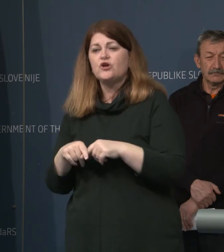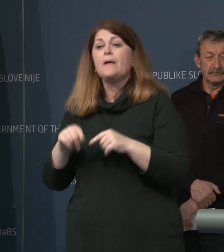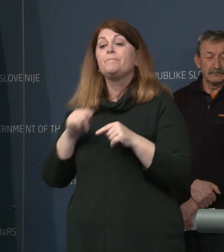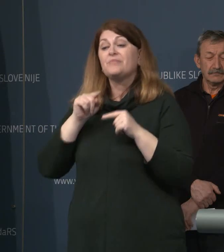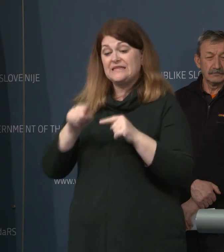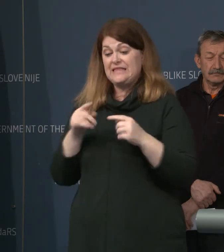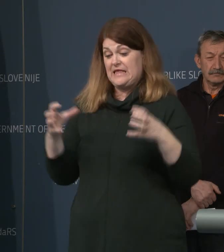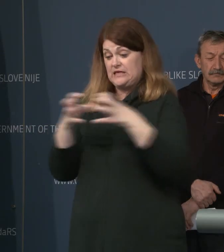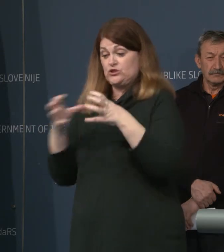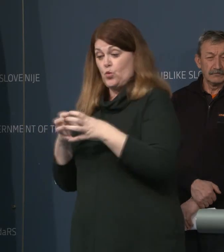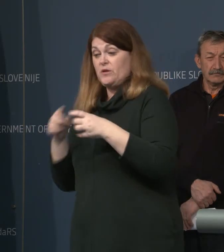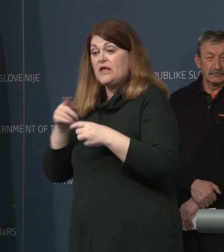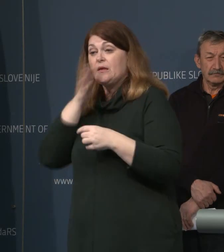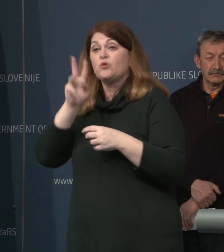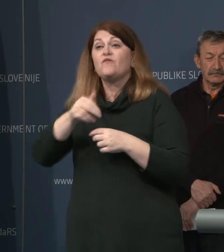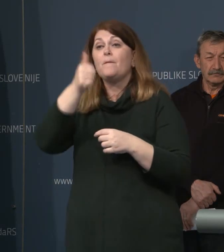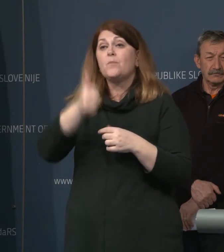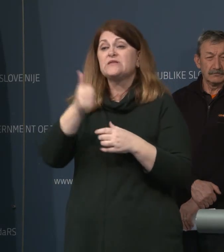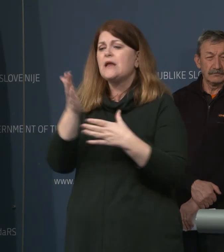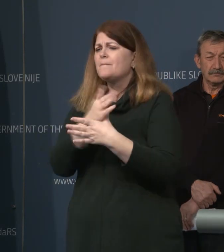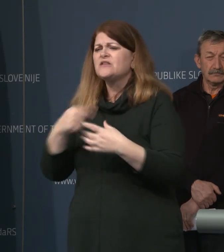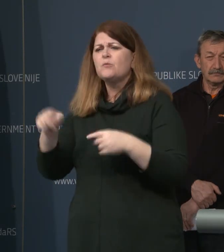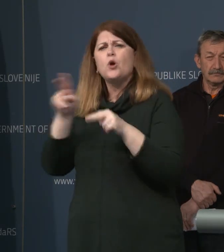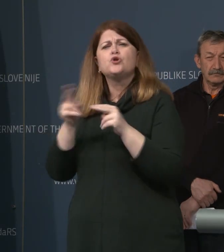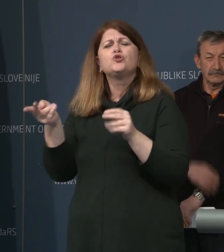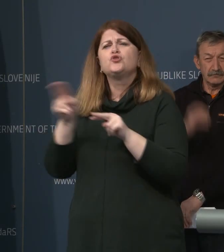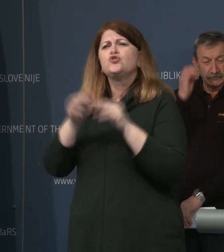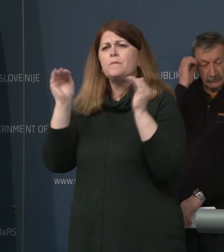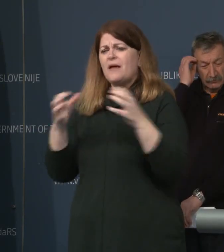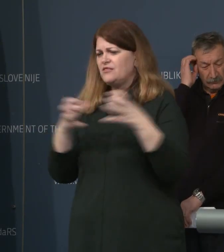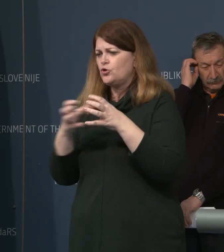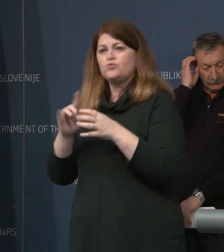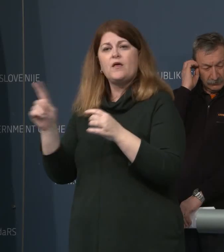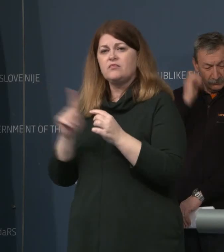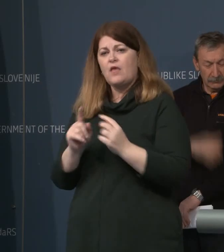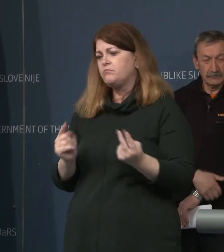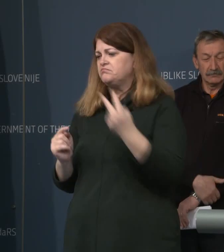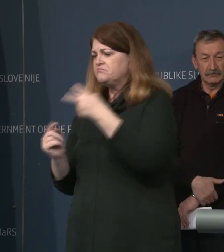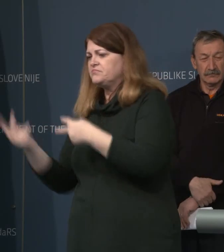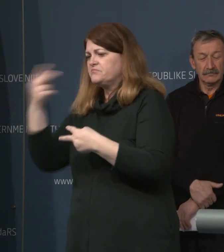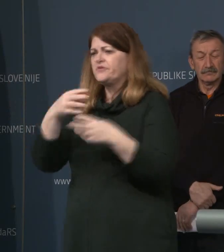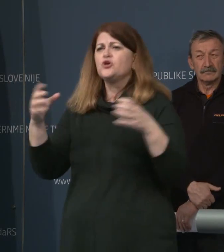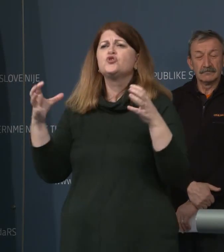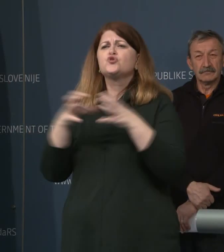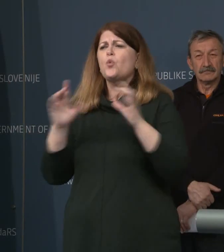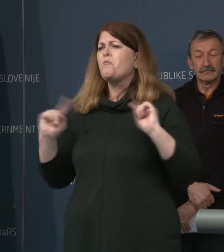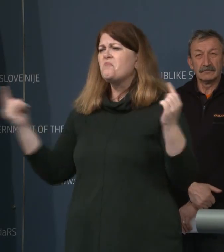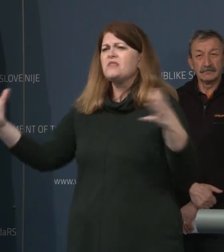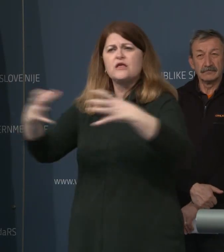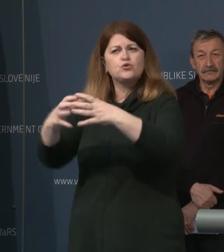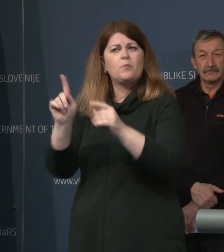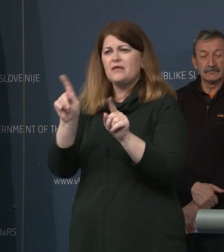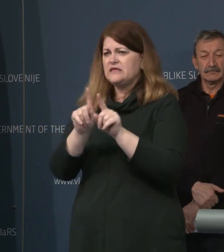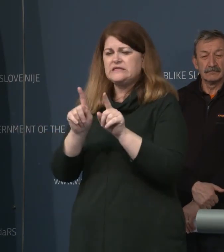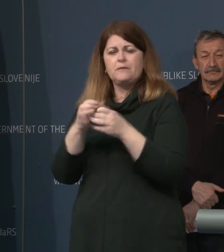te skupine, ki bodo posamezne med seboj čim manj družijo, da torej ne prihaja do združevanj skupin, da so vsi v